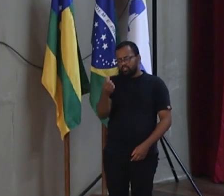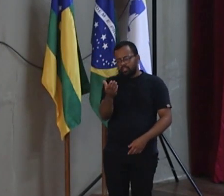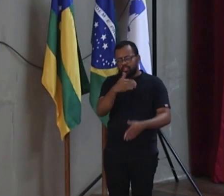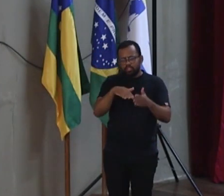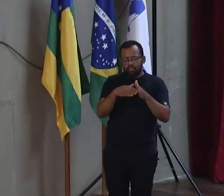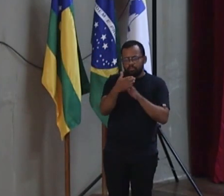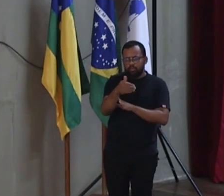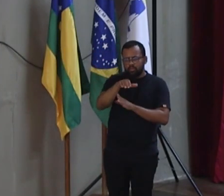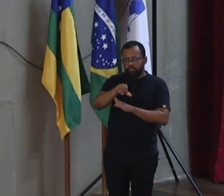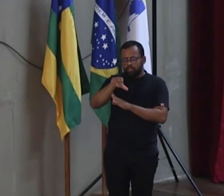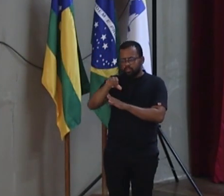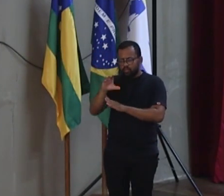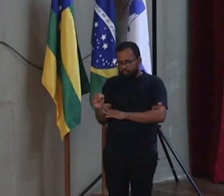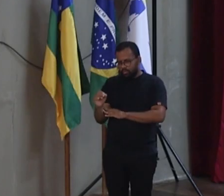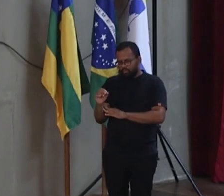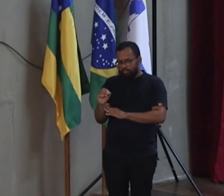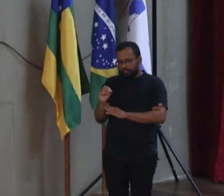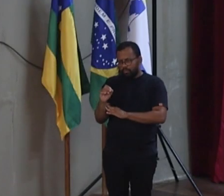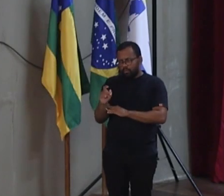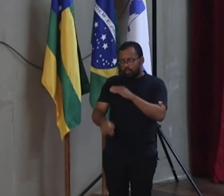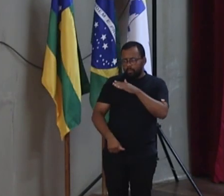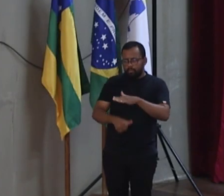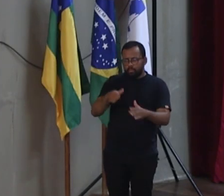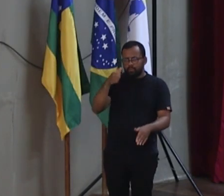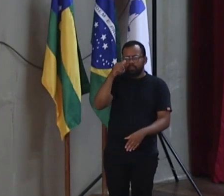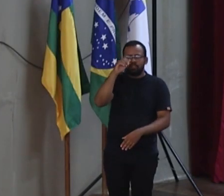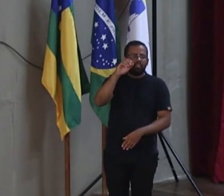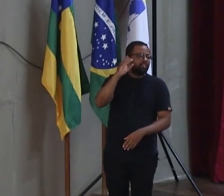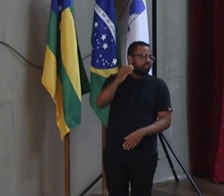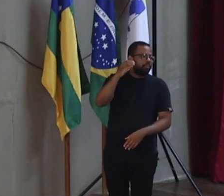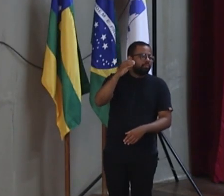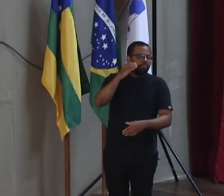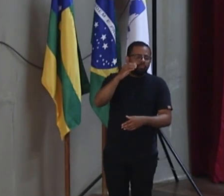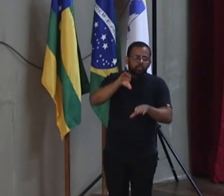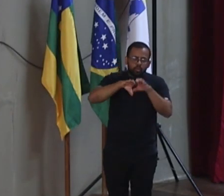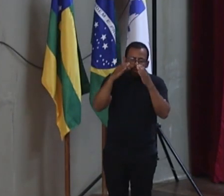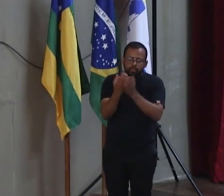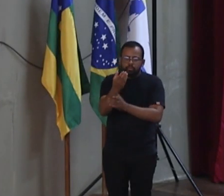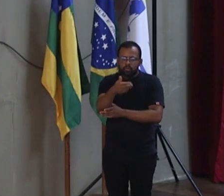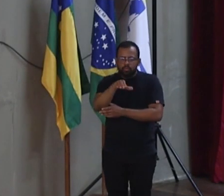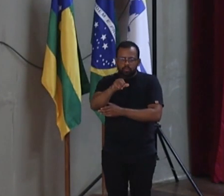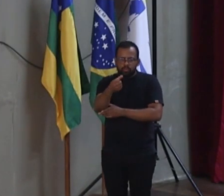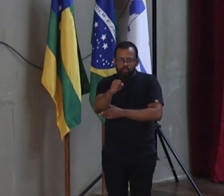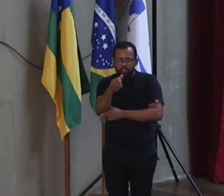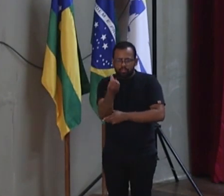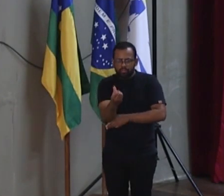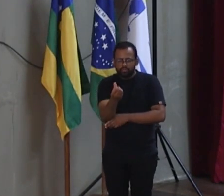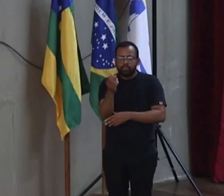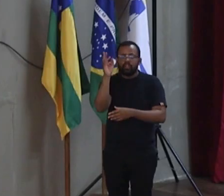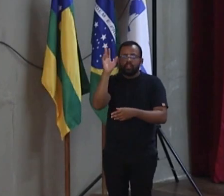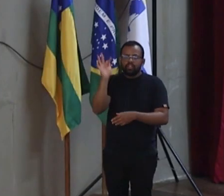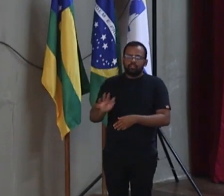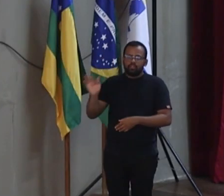e 1990. O primeiro CBLA foi em 1986, na